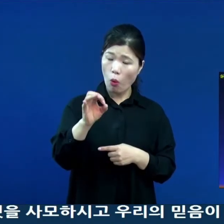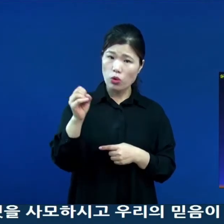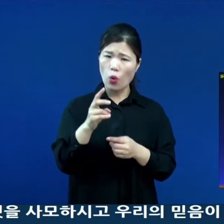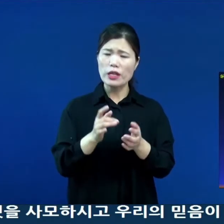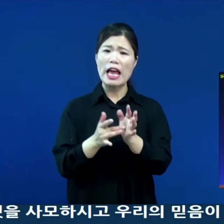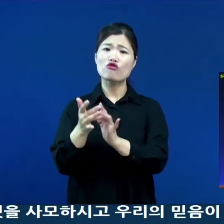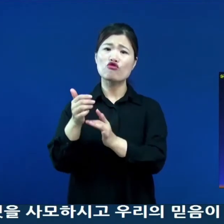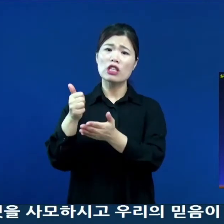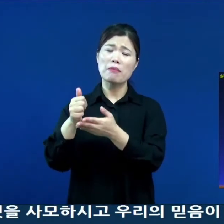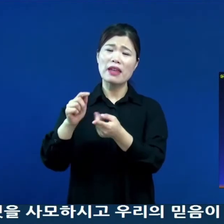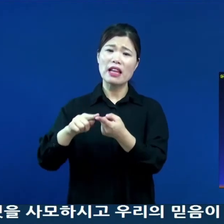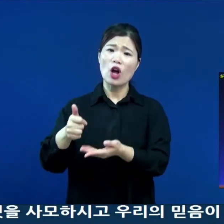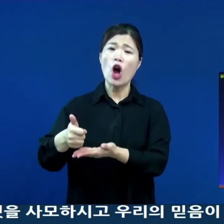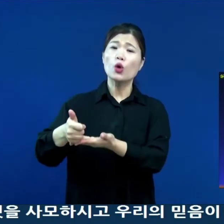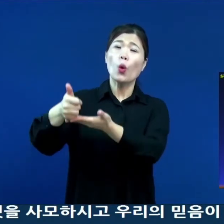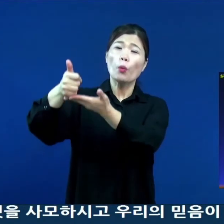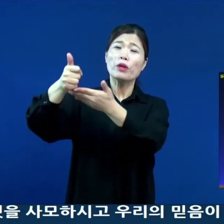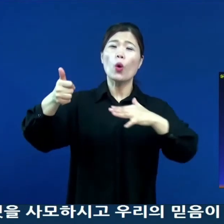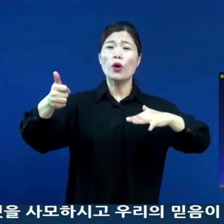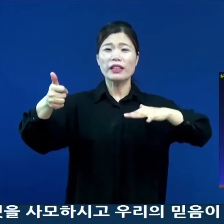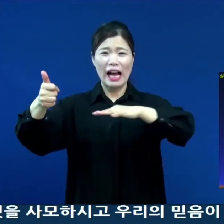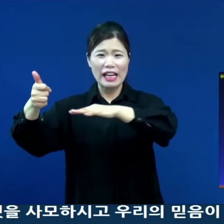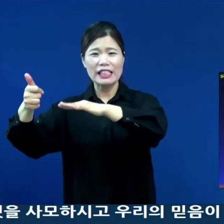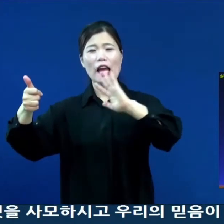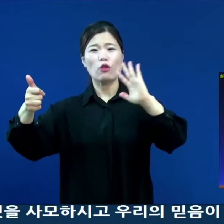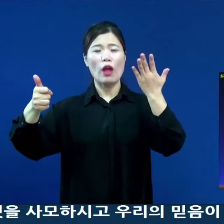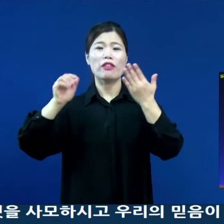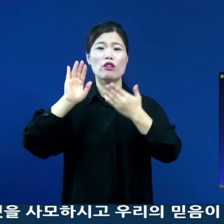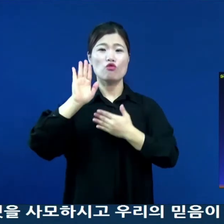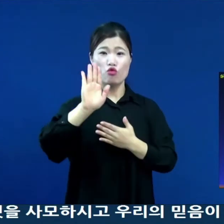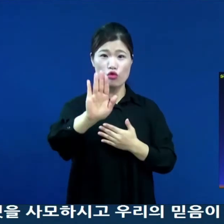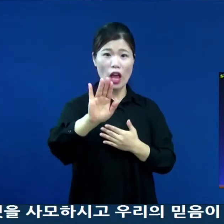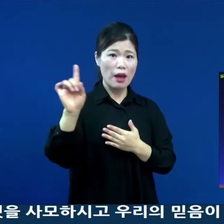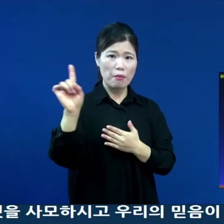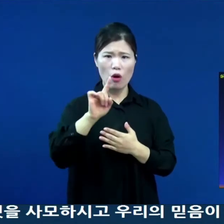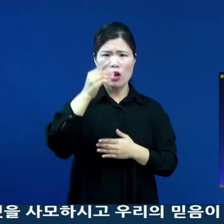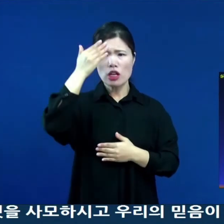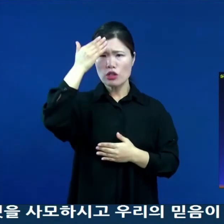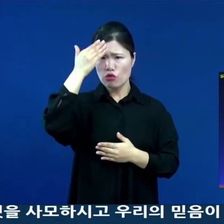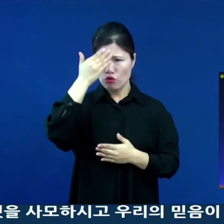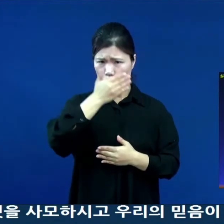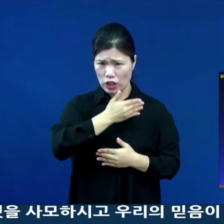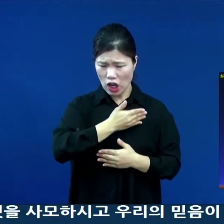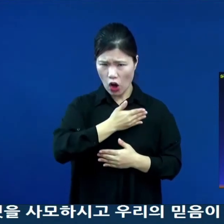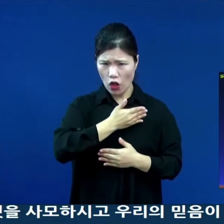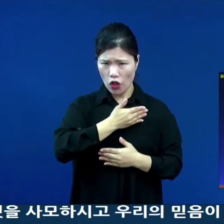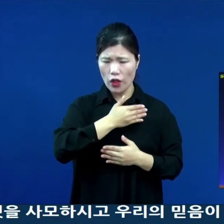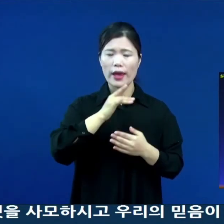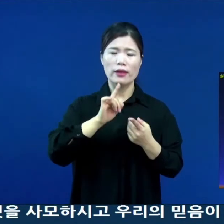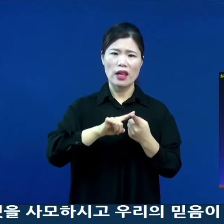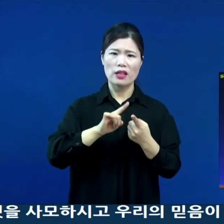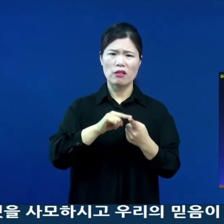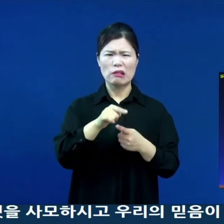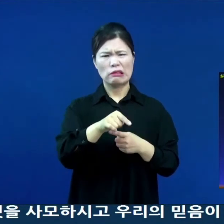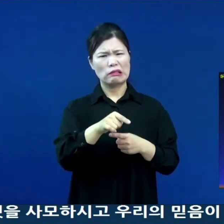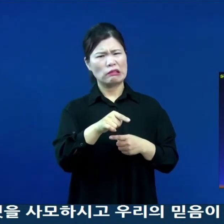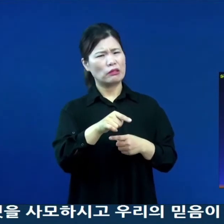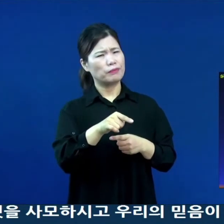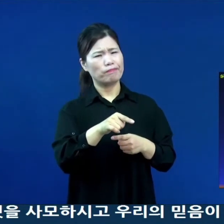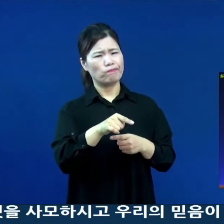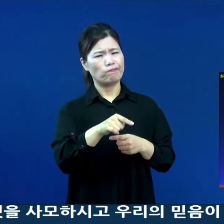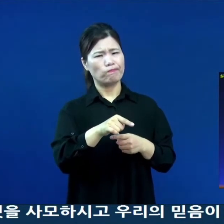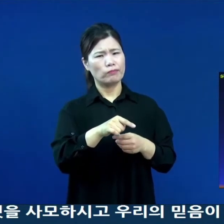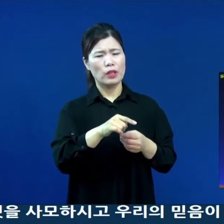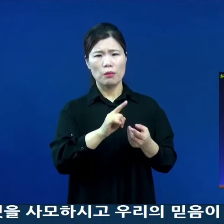예수님을 높이고 예수님을 따르게 된 이유에 순전성이 떨어진다고 예수님이 본 겁니다.